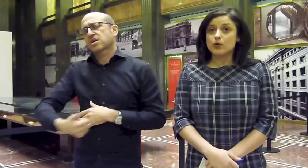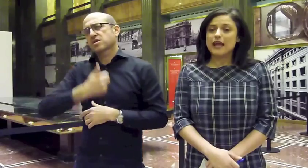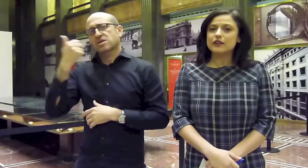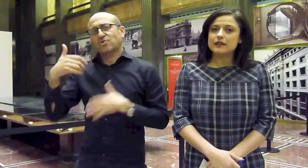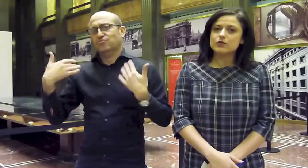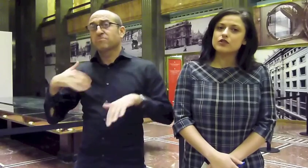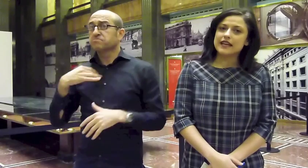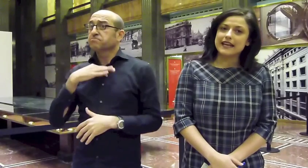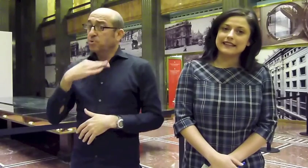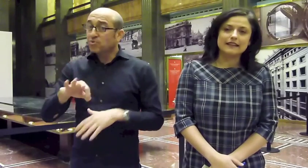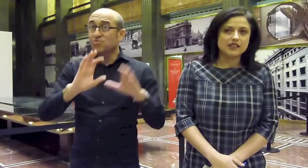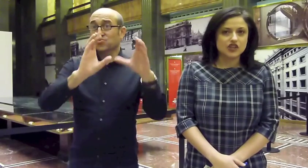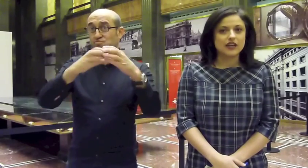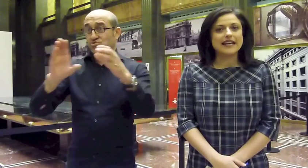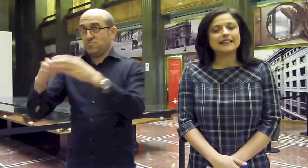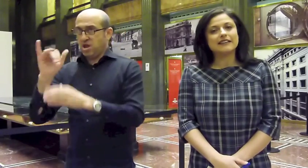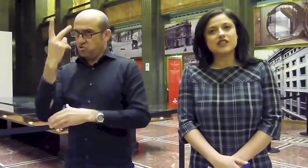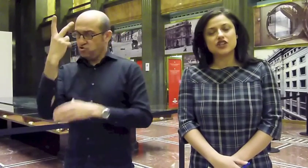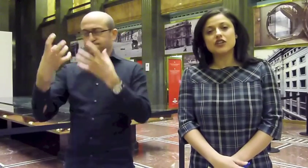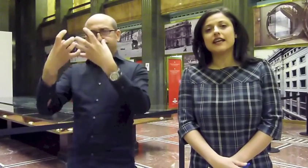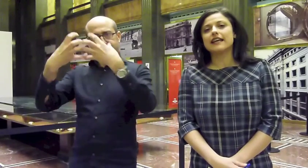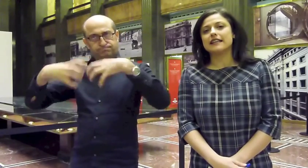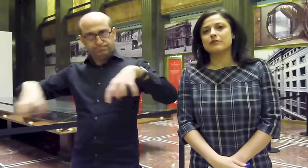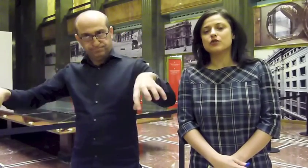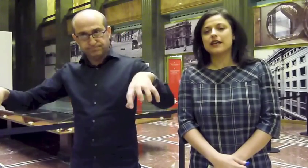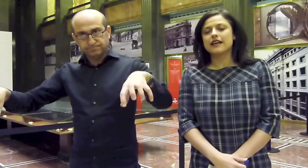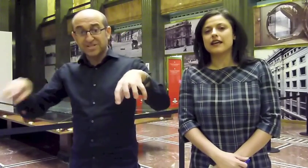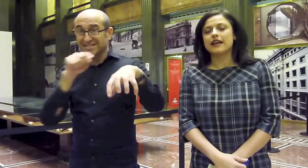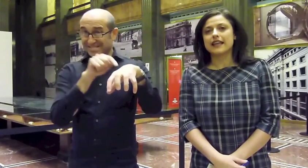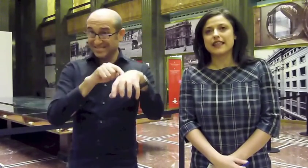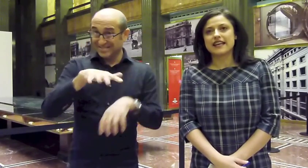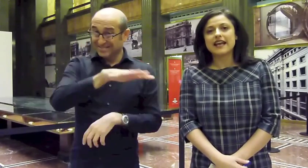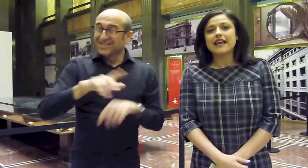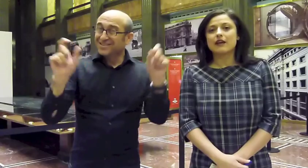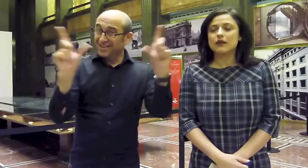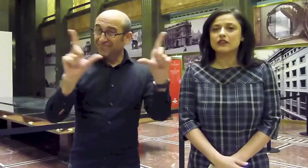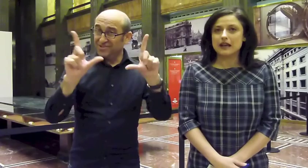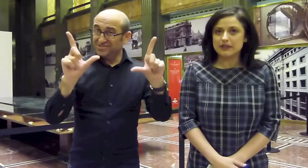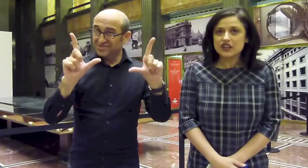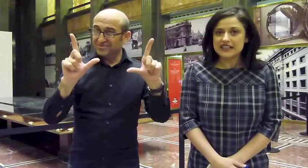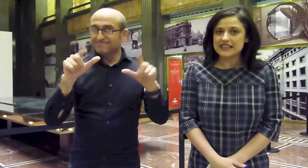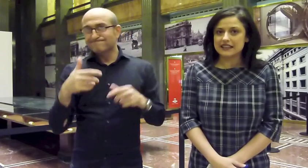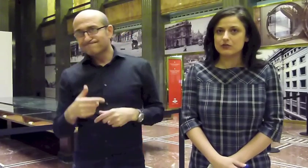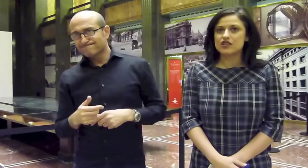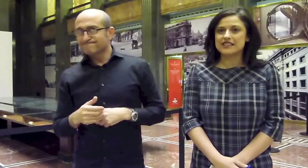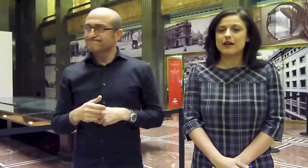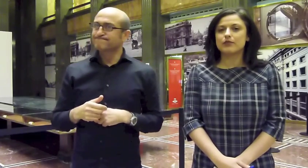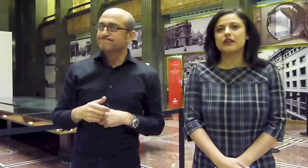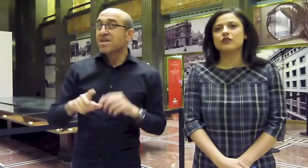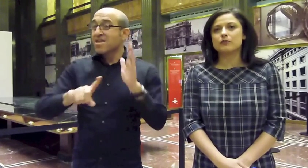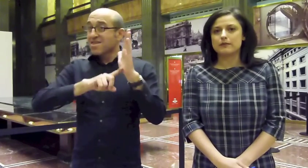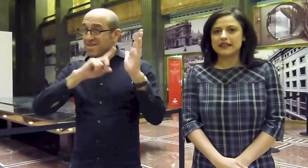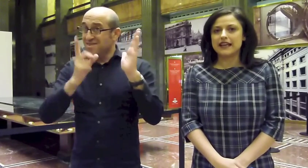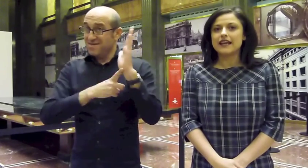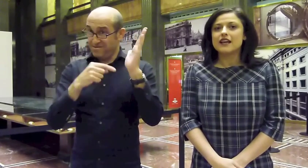grupos. Por un lado tenemos la televisión. En la televisión tenemos que decir que en cuanto al ámbito legislativo se está